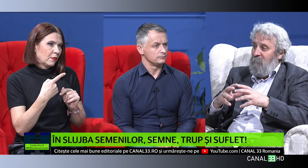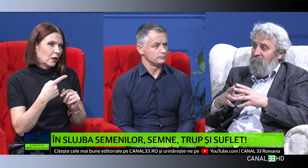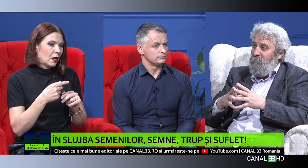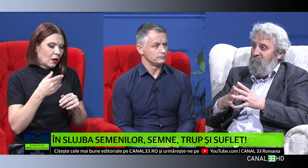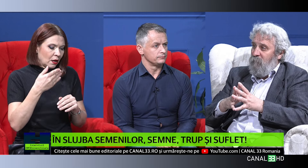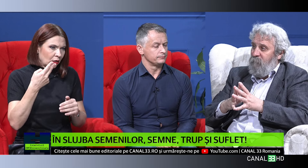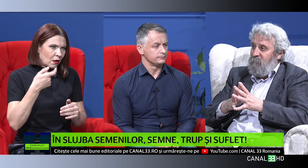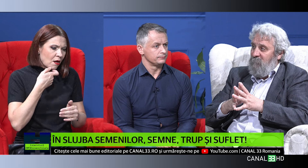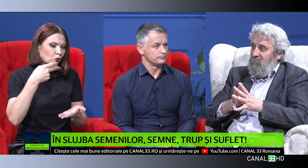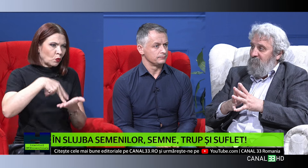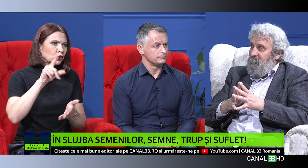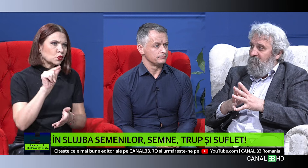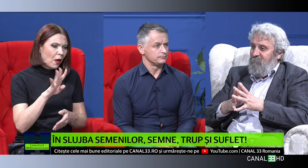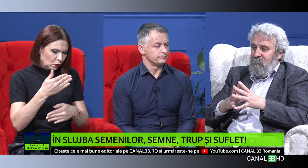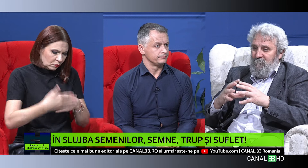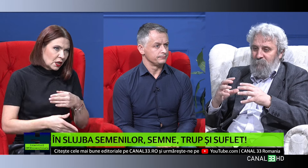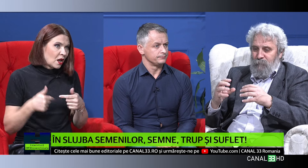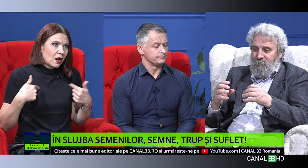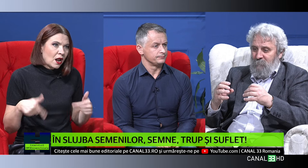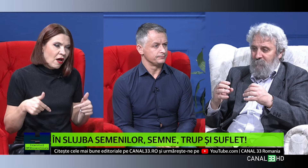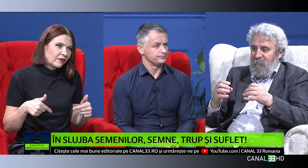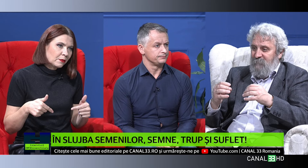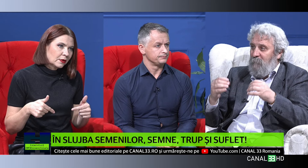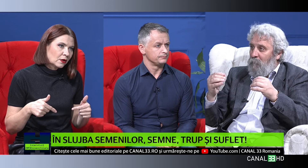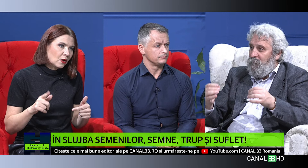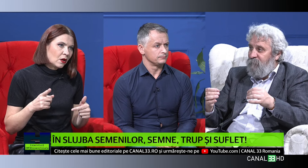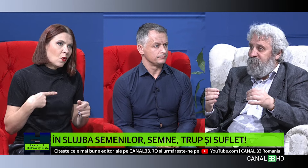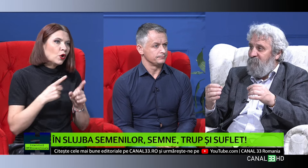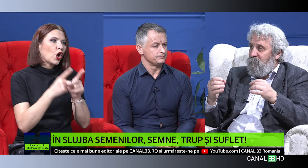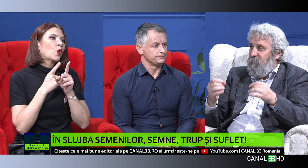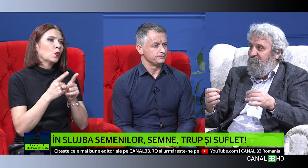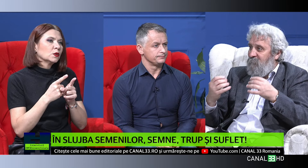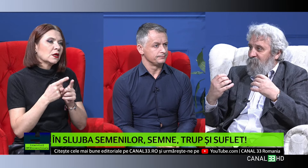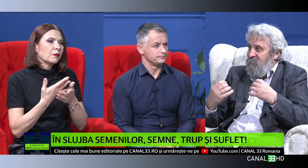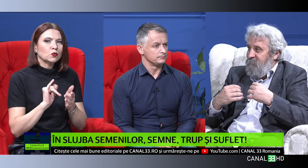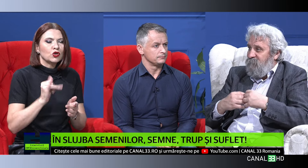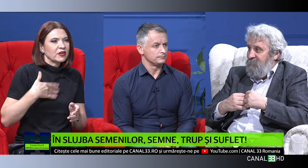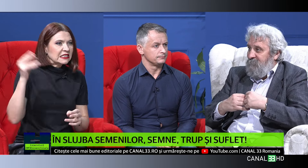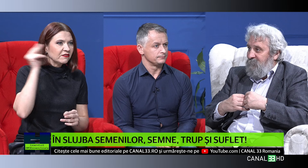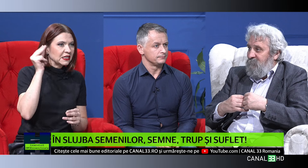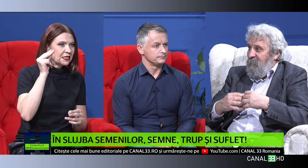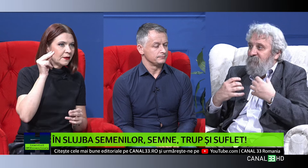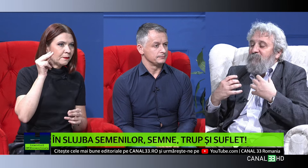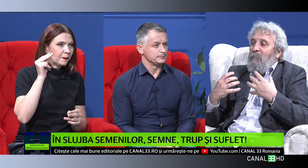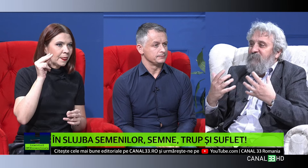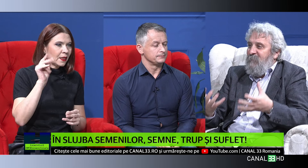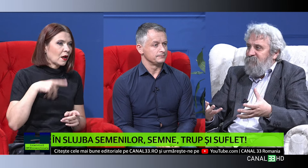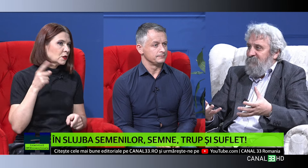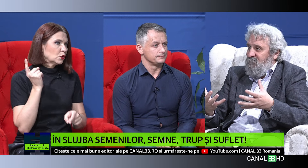anului 2024, n-avem, nu știu, un fel de curs pentru cei care vor să învețe, care sunt obligați să